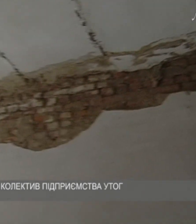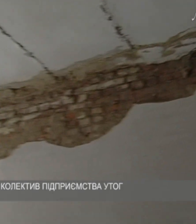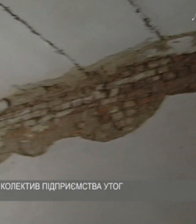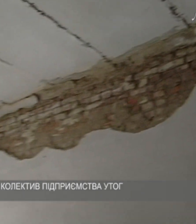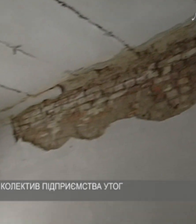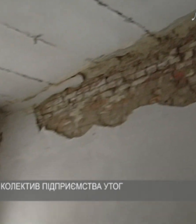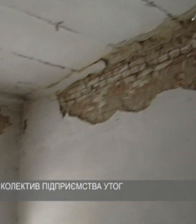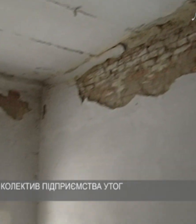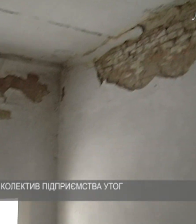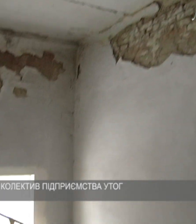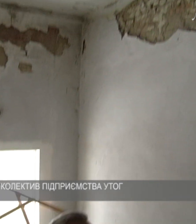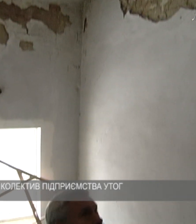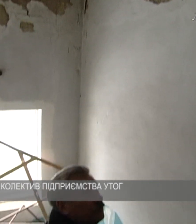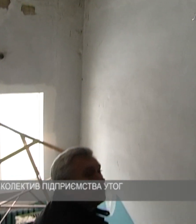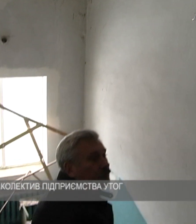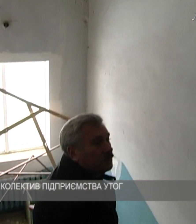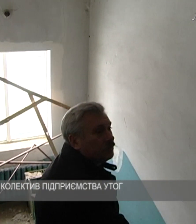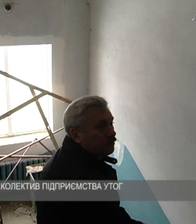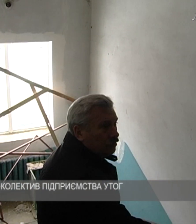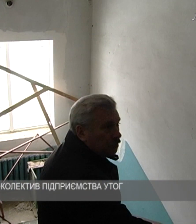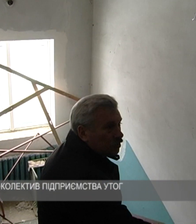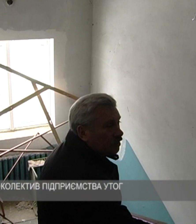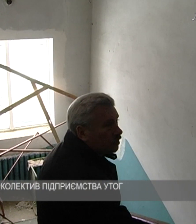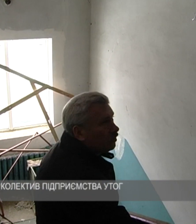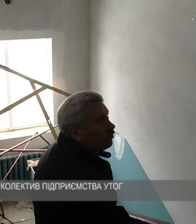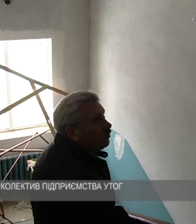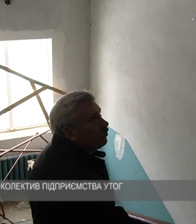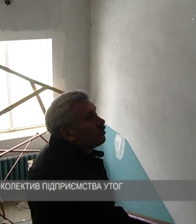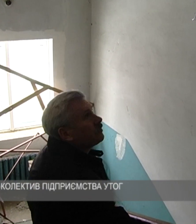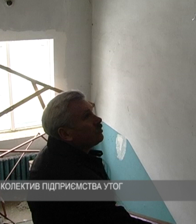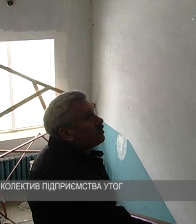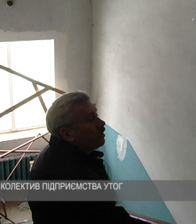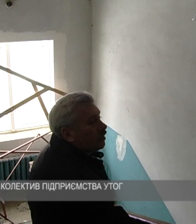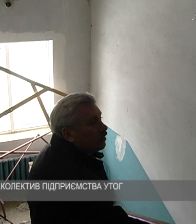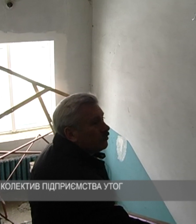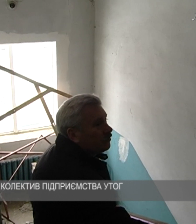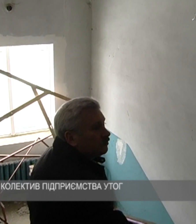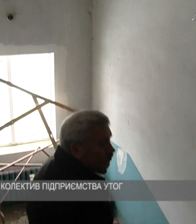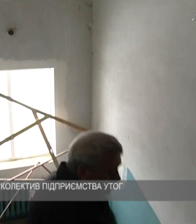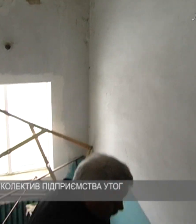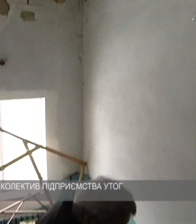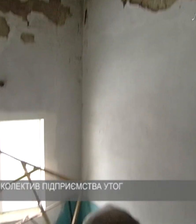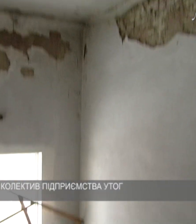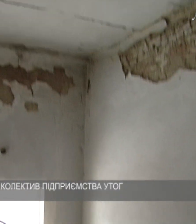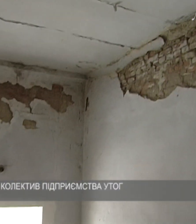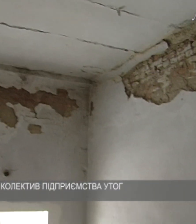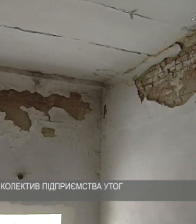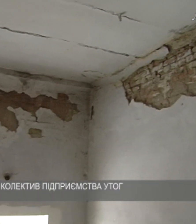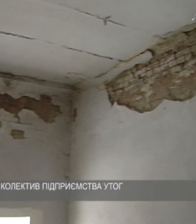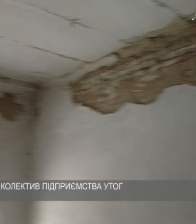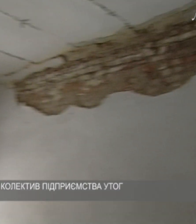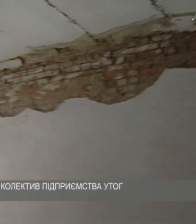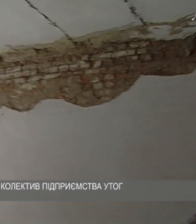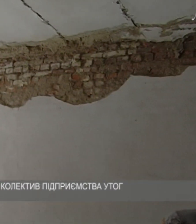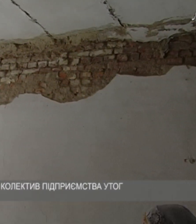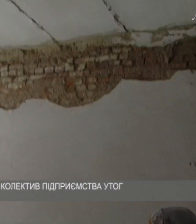Дуже прийшло. Наверху? Плоско. Ну, плоско, так? Так, воно все себе затікає. Ну, ремонт робили,